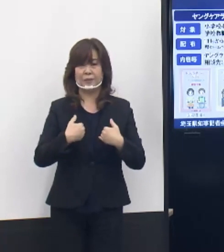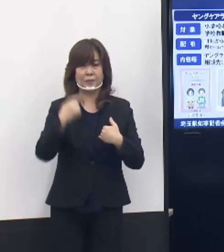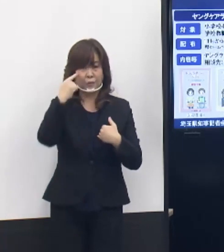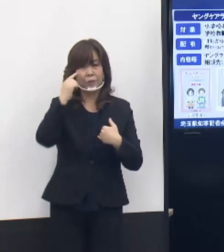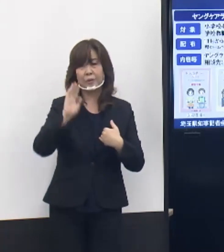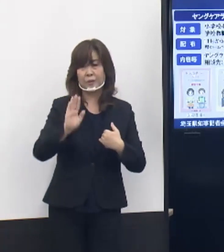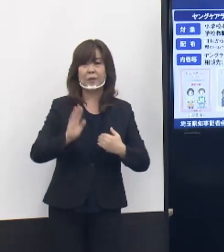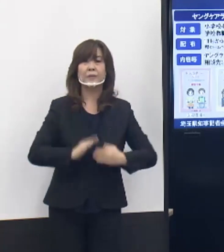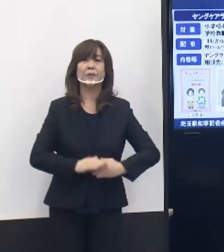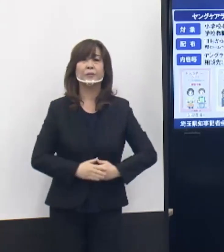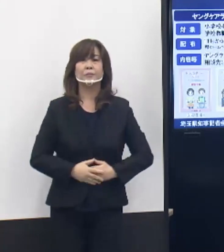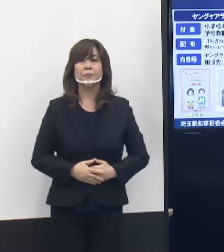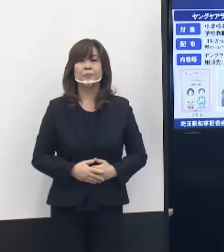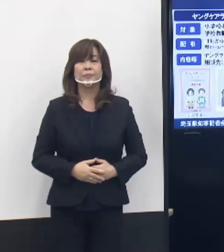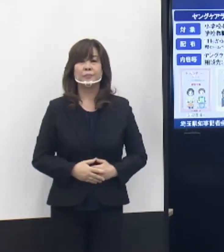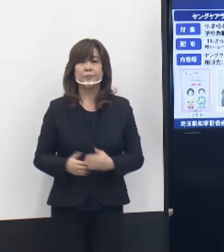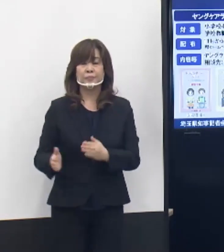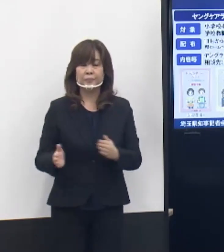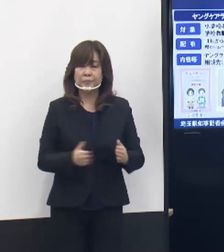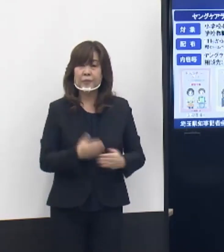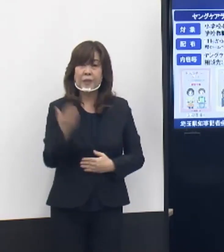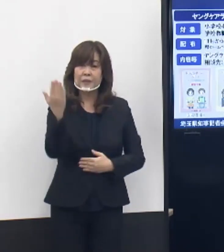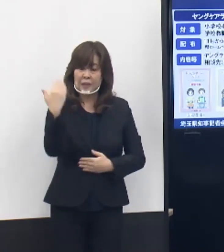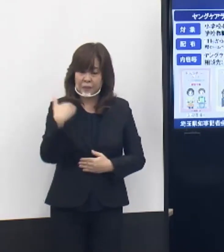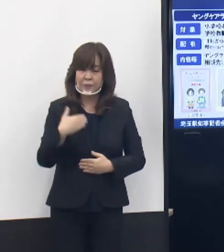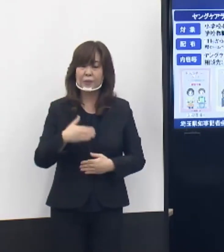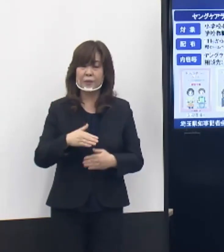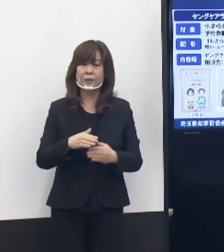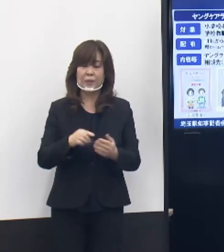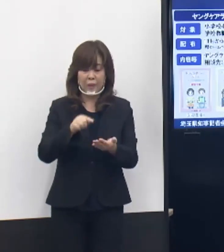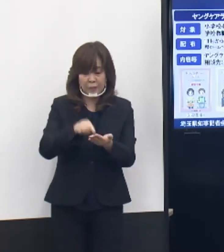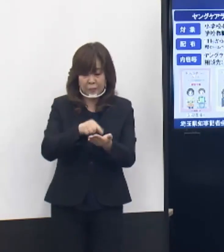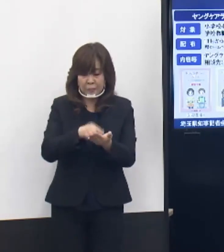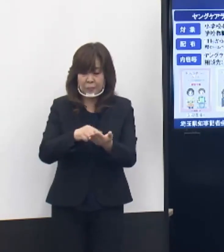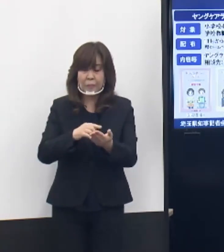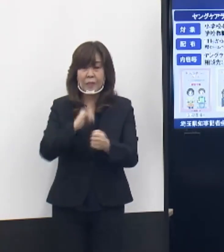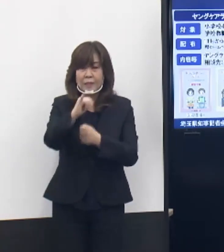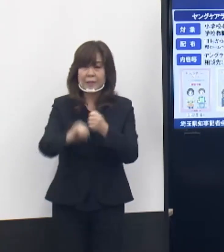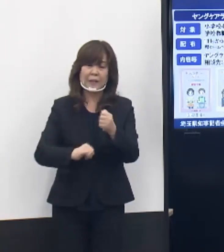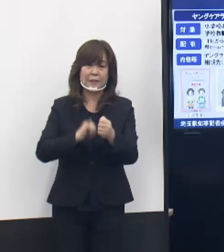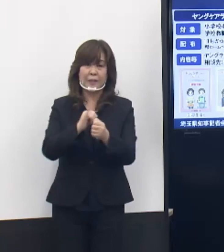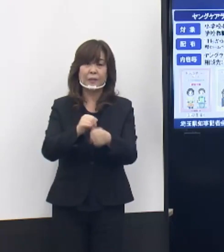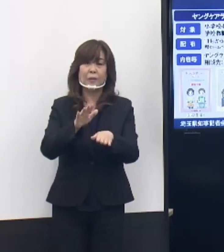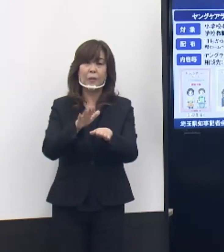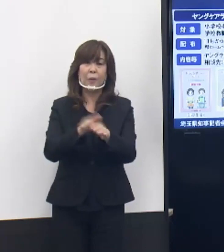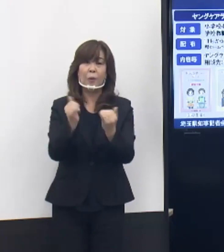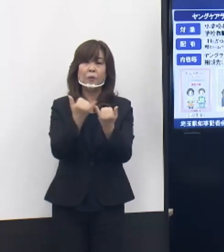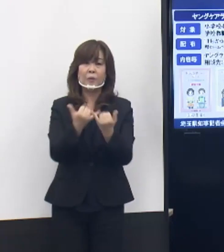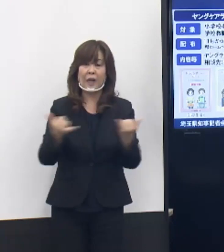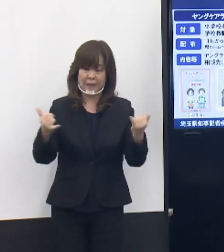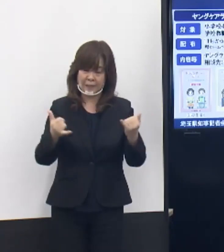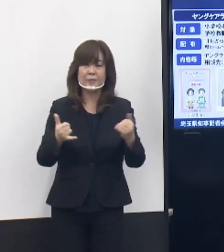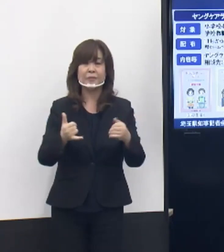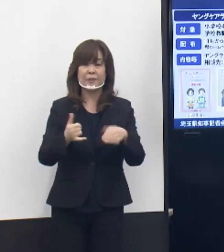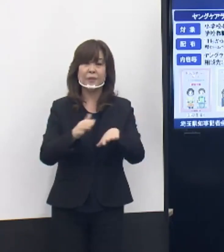。からその先ほどのオンラインサロンありましたけれども、こういったことをやることによって地域ごとにサロンで